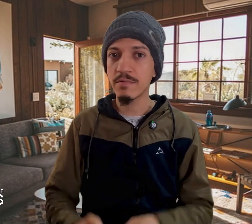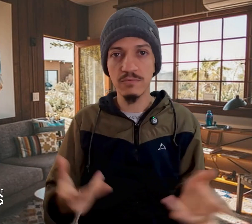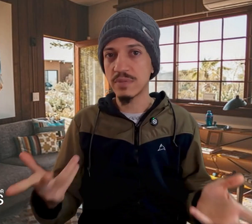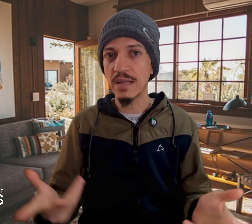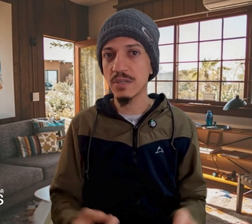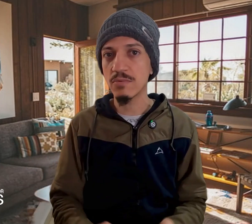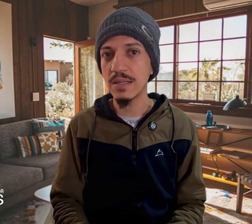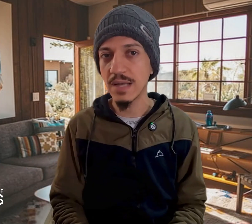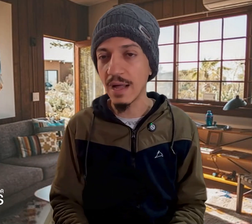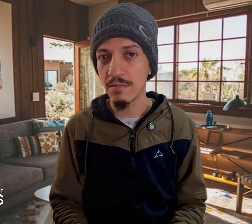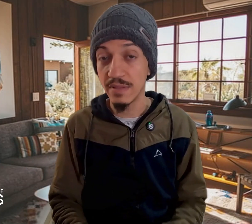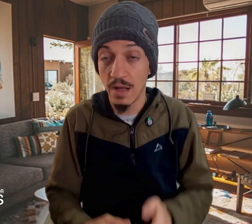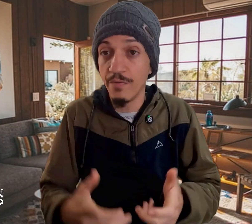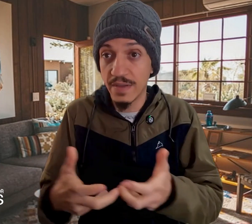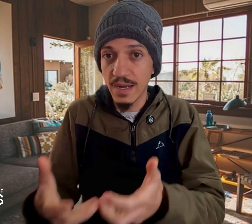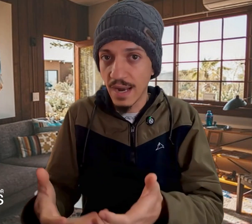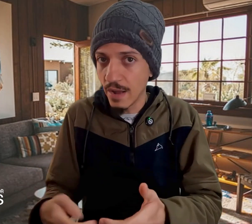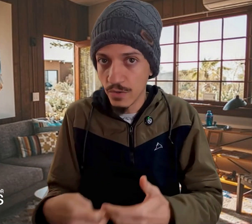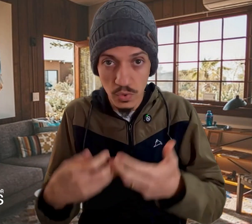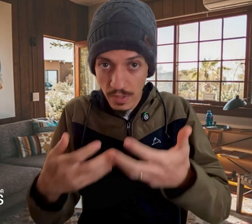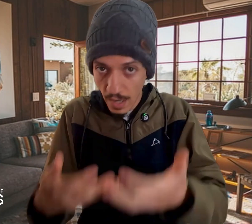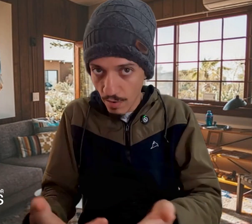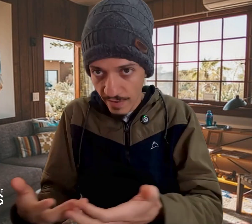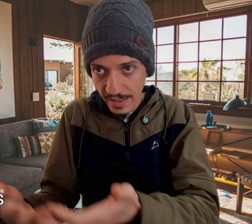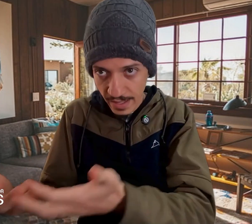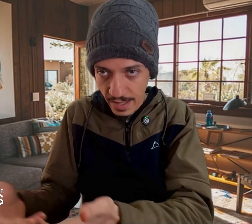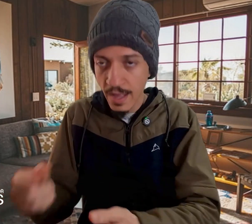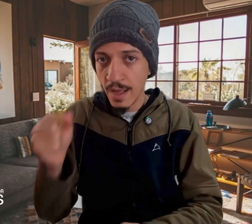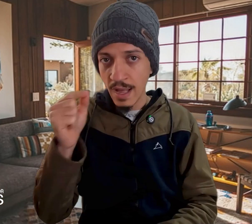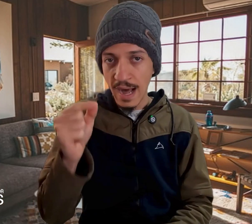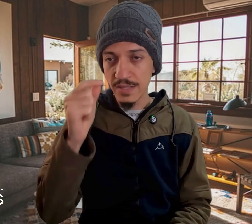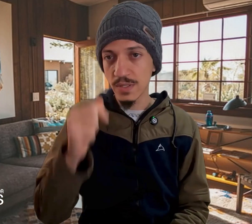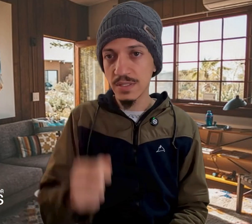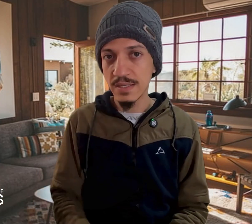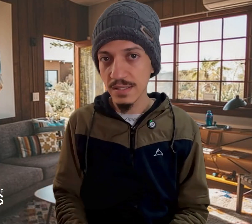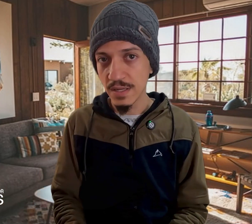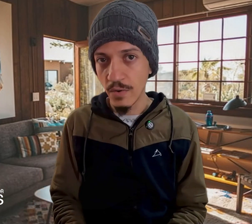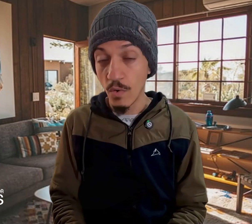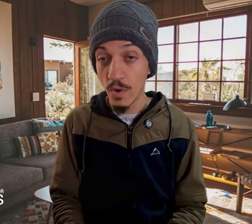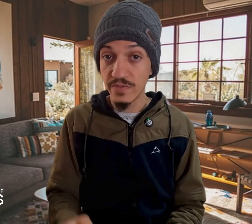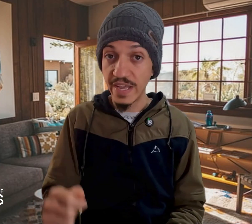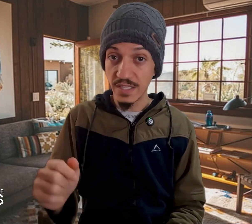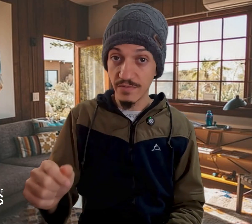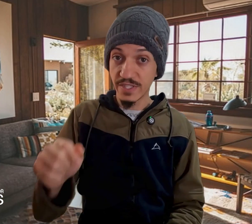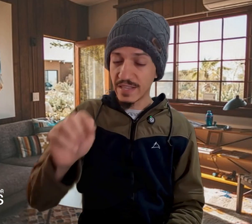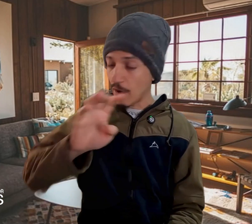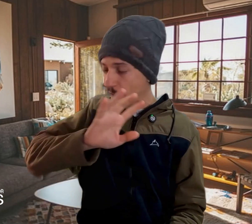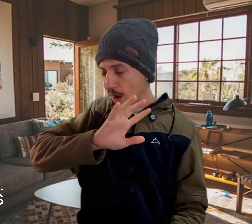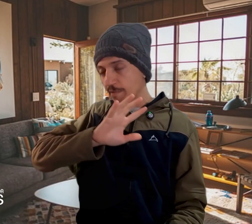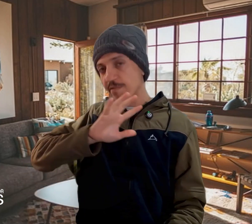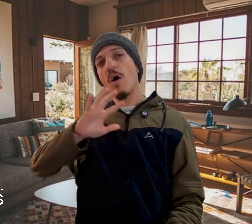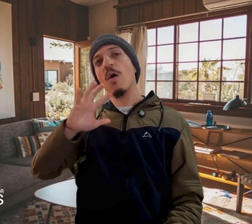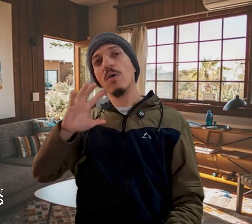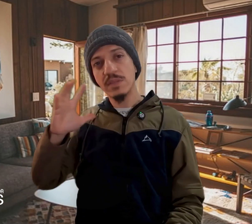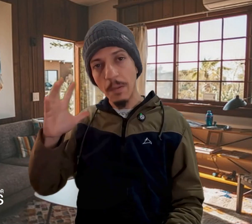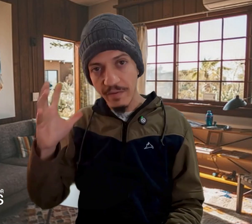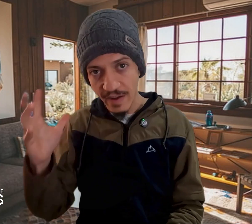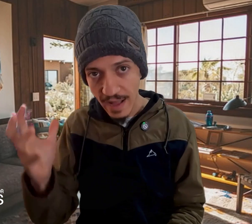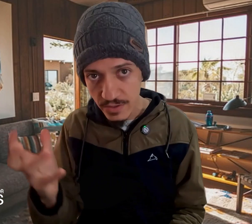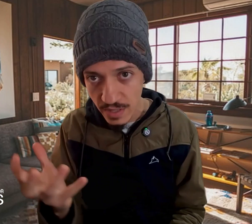está desatualizado, não fica claro, o surdo não vai entender a sua sinalização. Ou às vezes você dá uma maior volta para falar de um